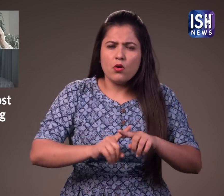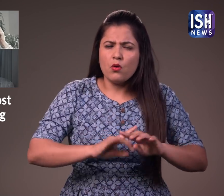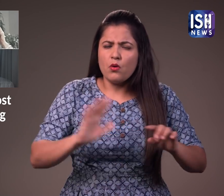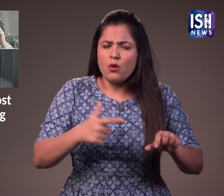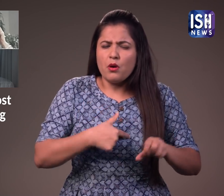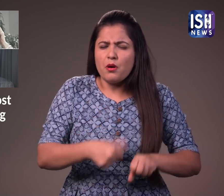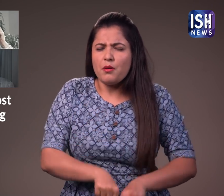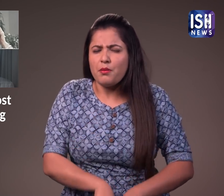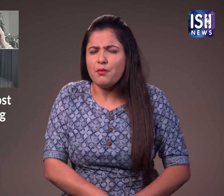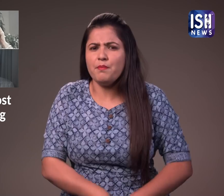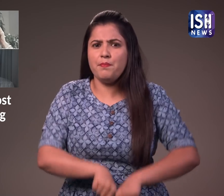पड़ा है